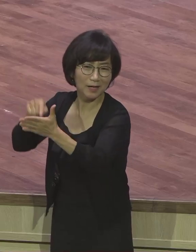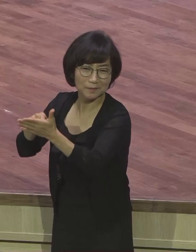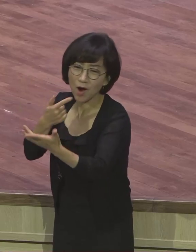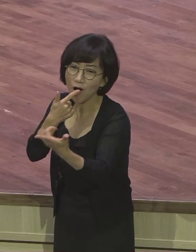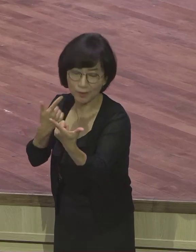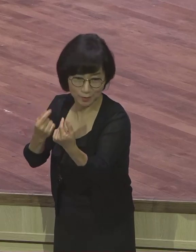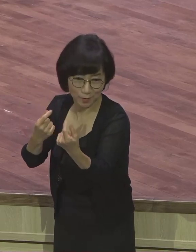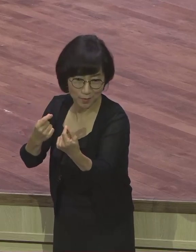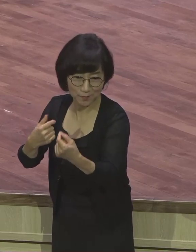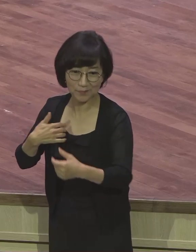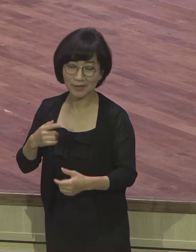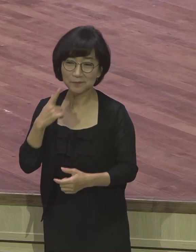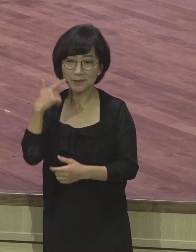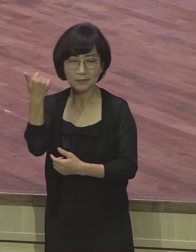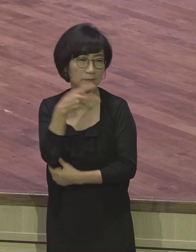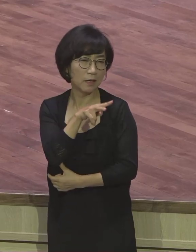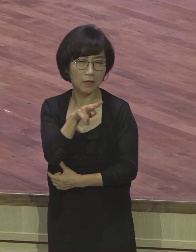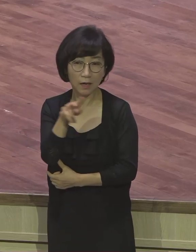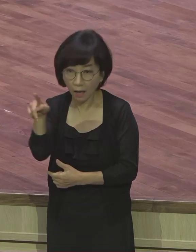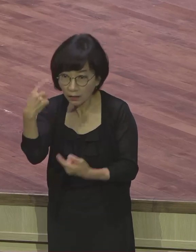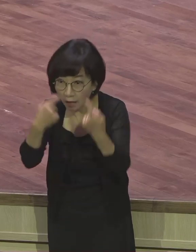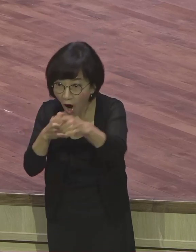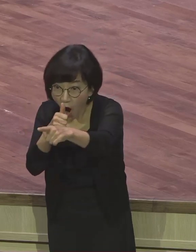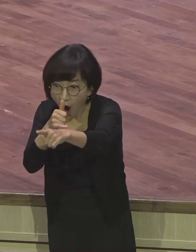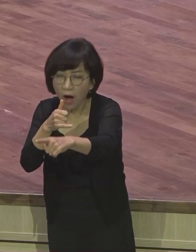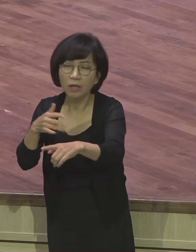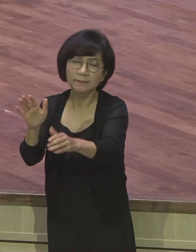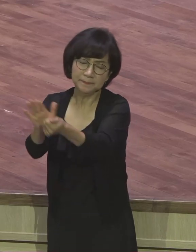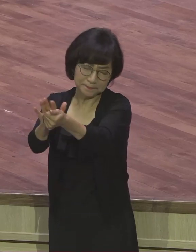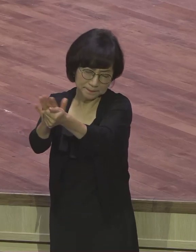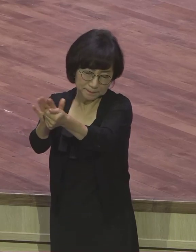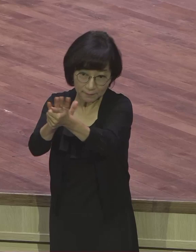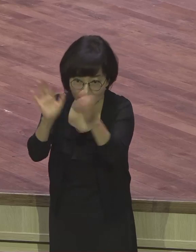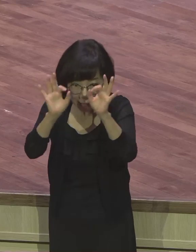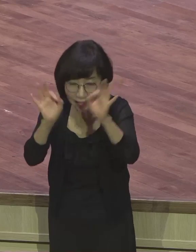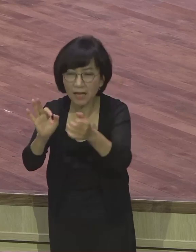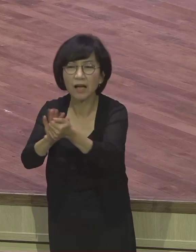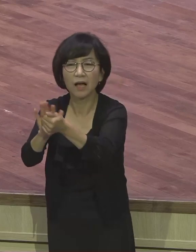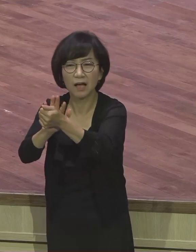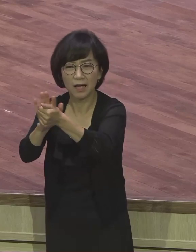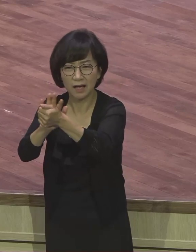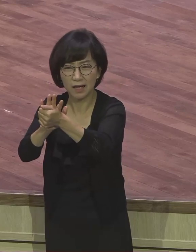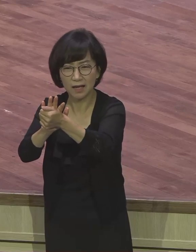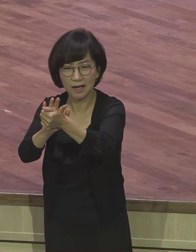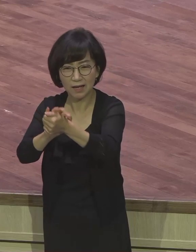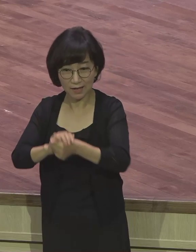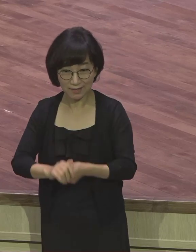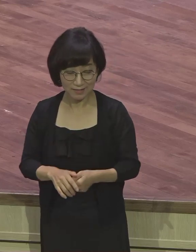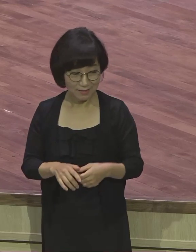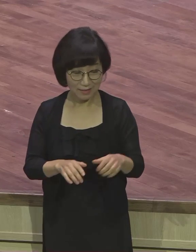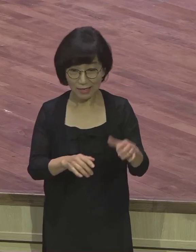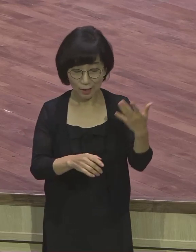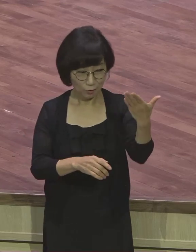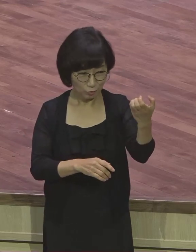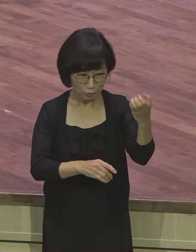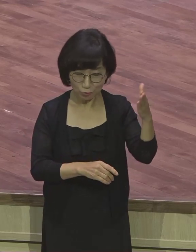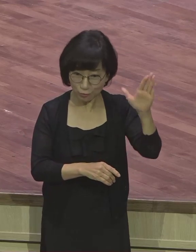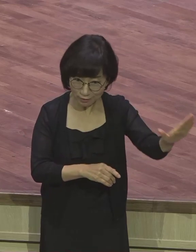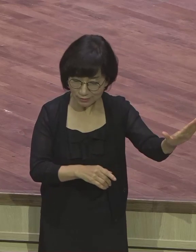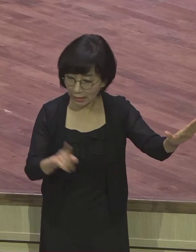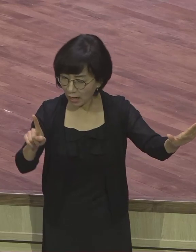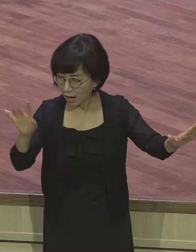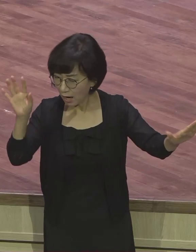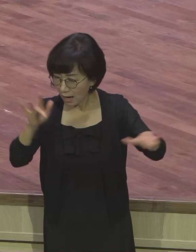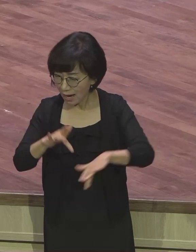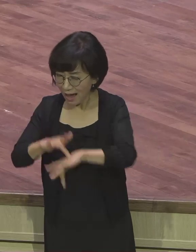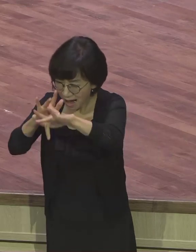심정이에요. 목자의 심정이라고. 그 한 마리 찾아와서 잔치를 베풀어, 잔치를. 한 마리의 가치보다 더 큰 자질을 베풀어.